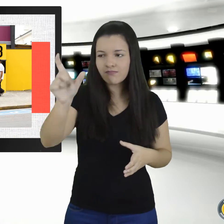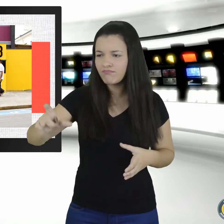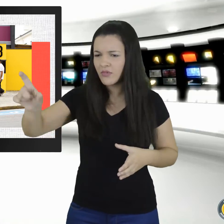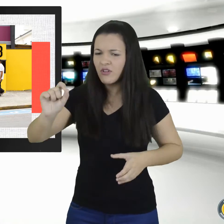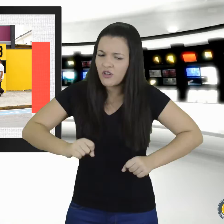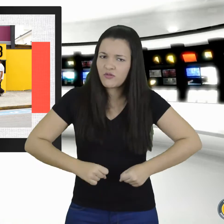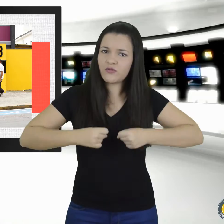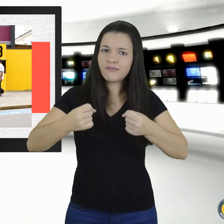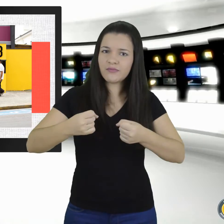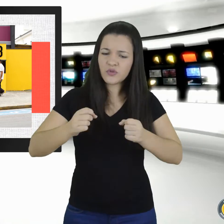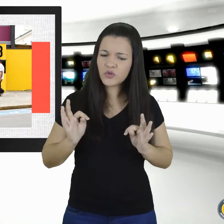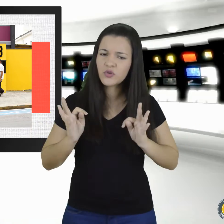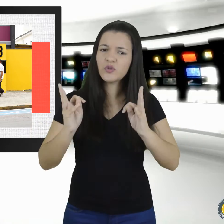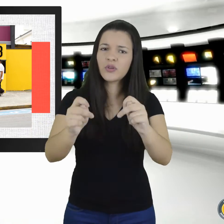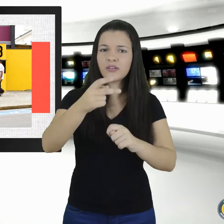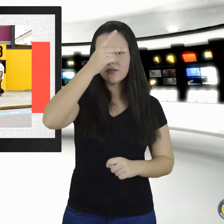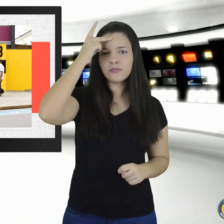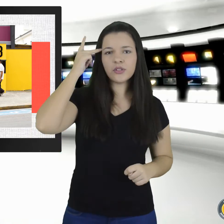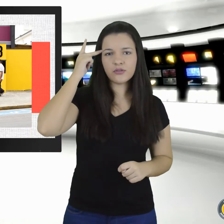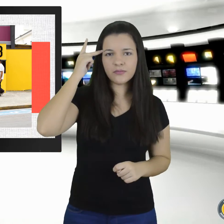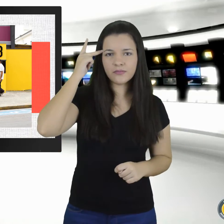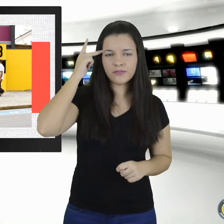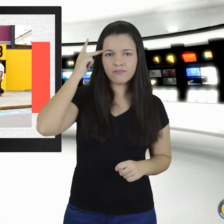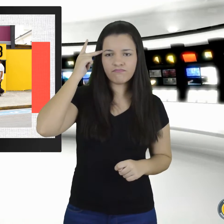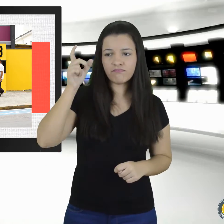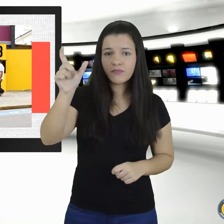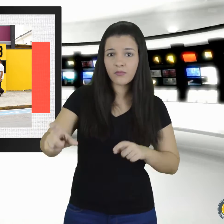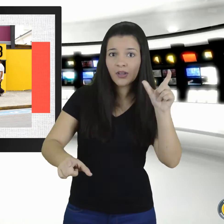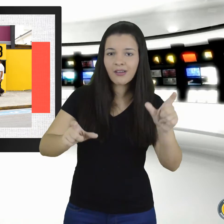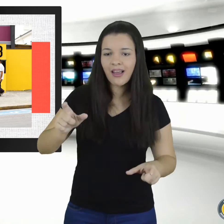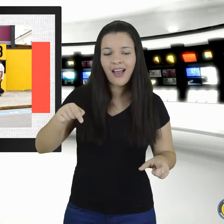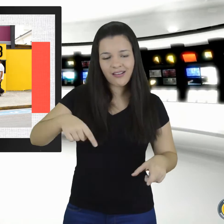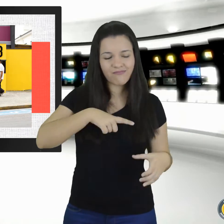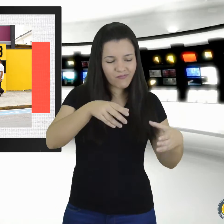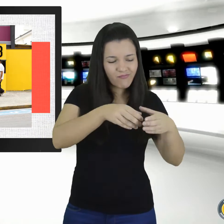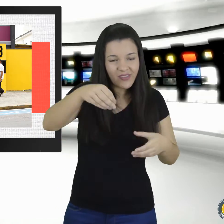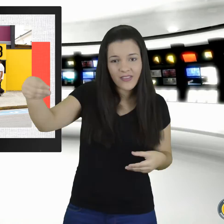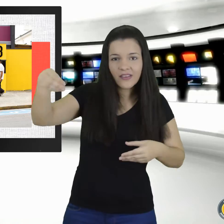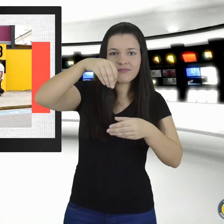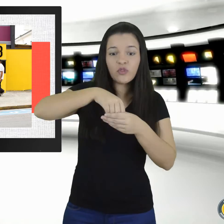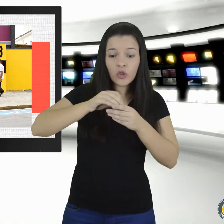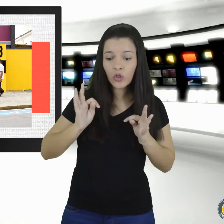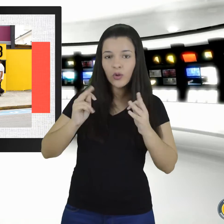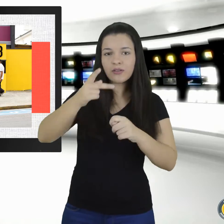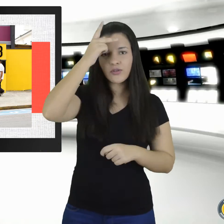coletivo, que envolve todos os que fazem parte da instituição. E esse foi um comportamento aderido